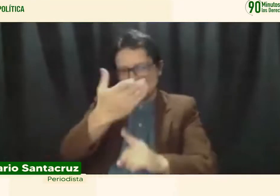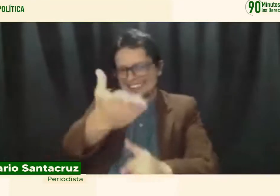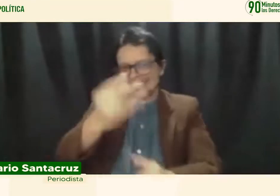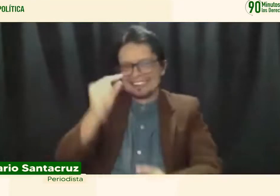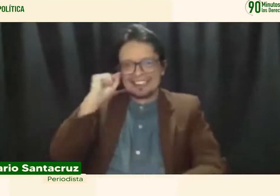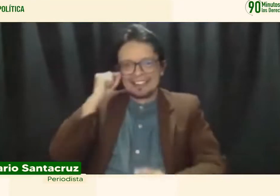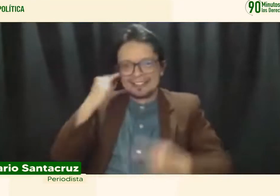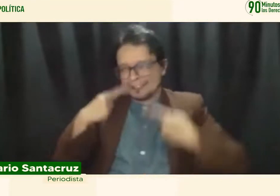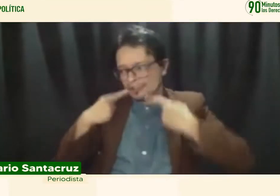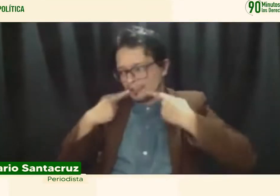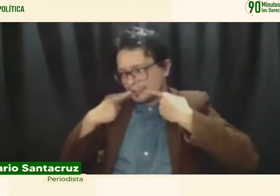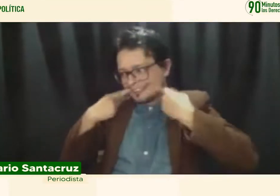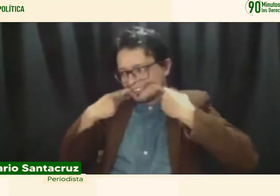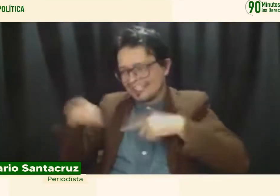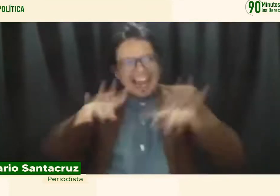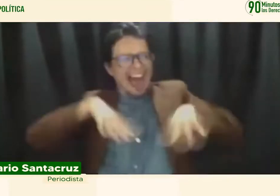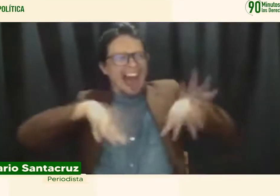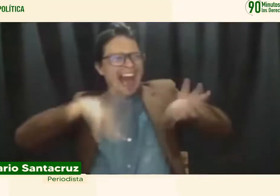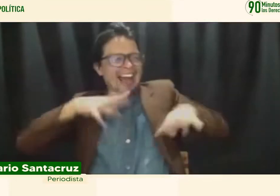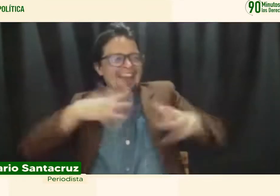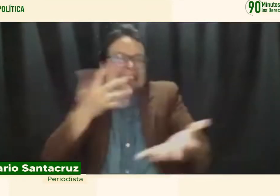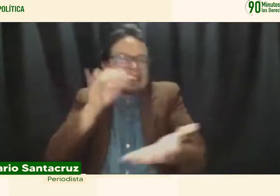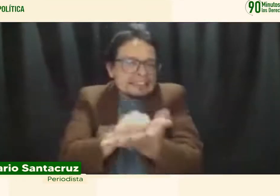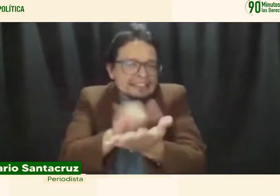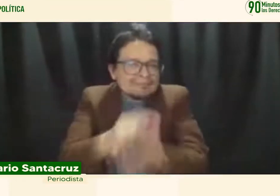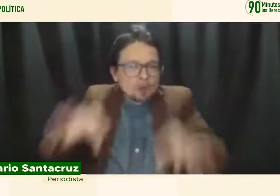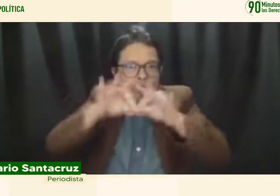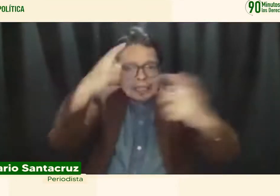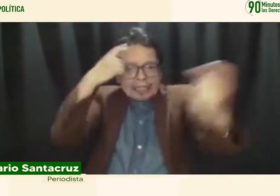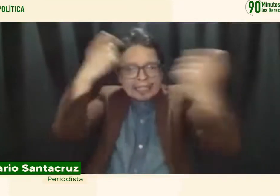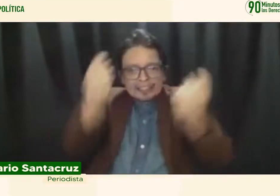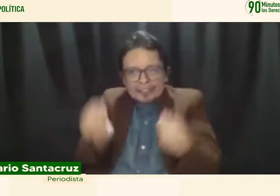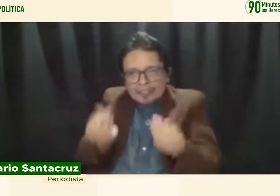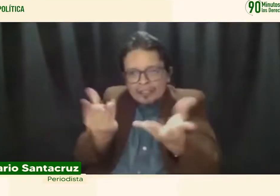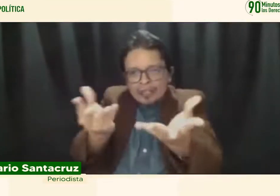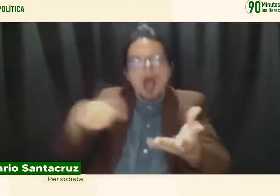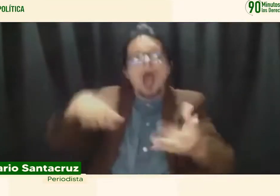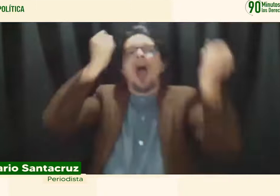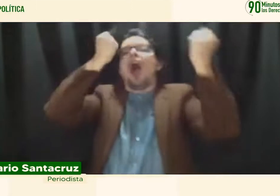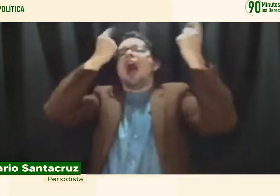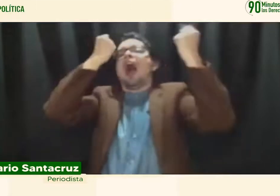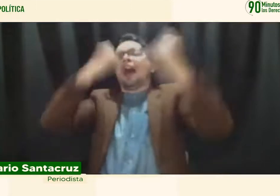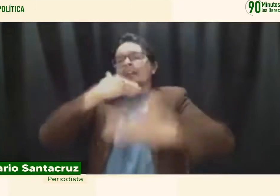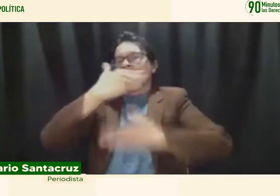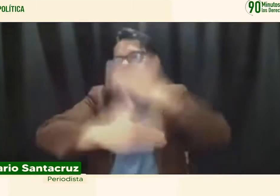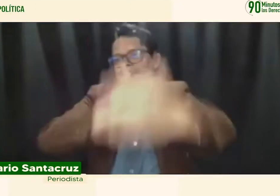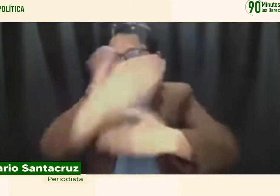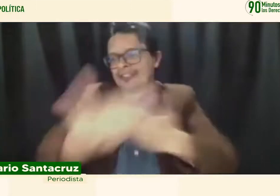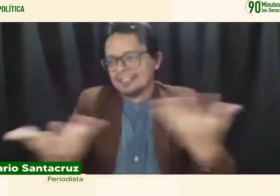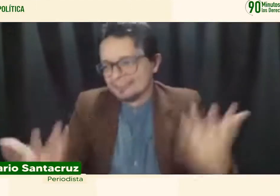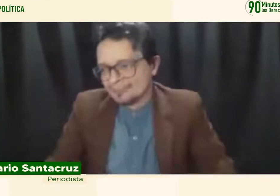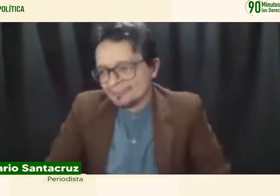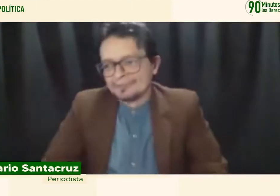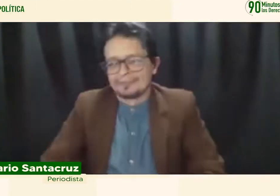indicar lo que hacer o qué no hacer si y recordando que cualquier gesto y cualquier cosa que diga henry mejía genera una reacción inmediata